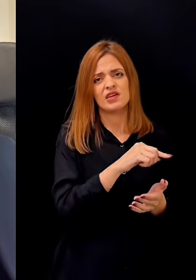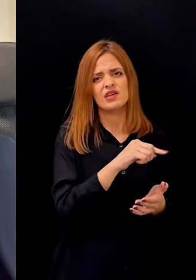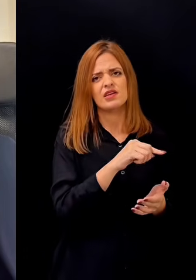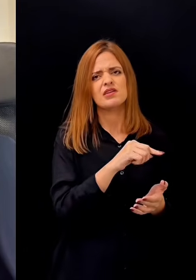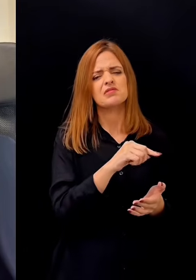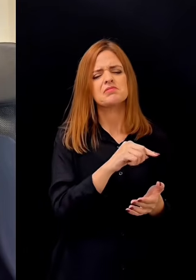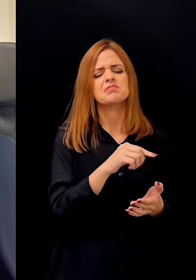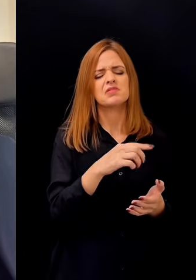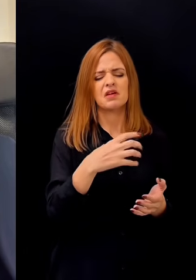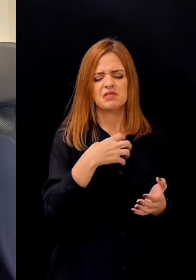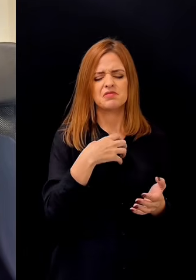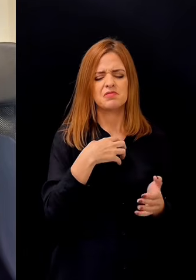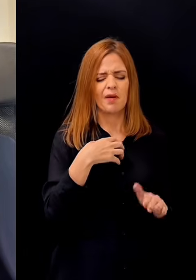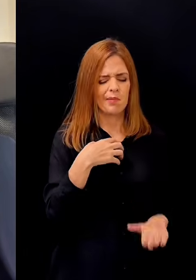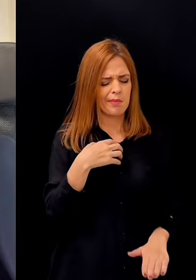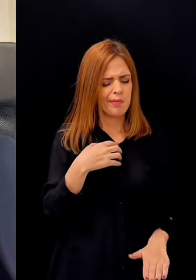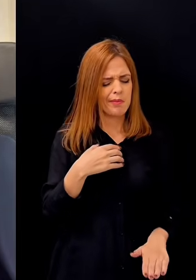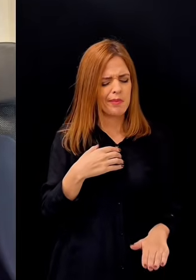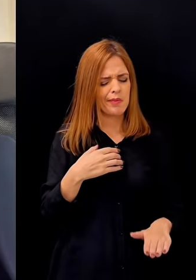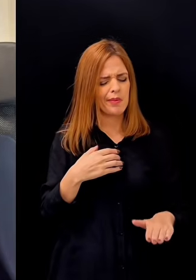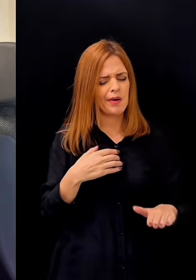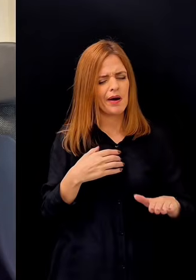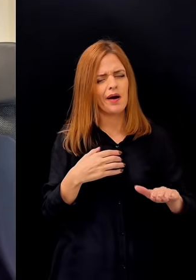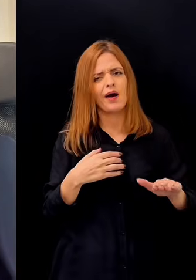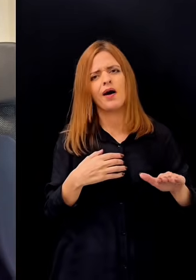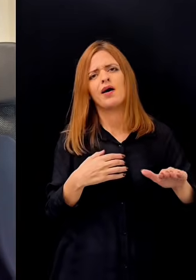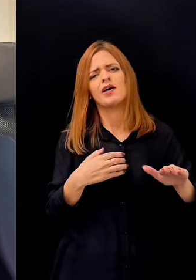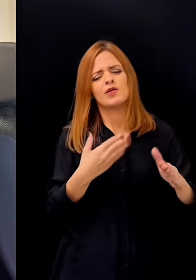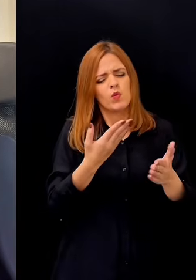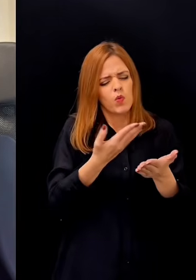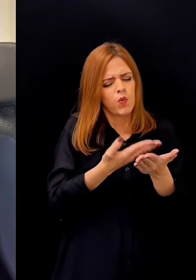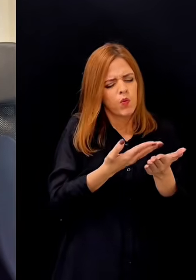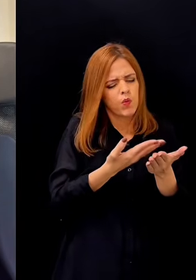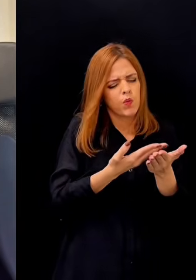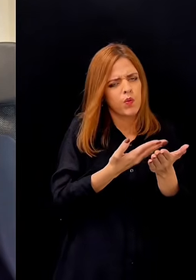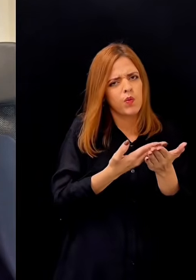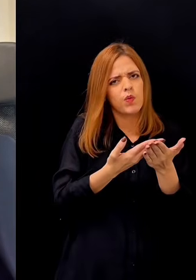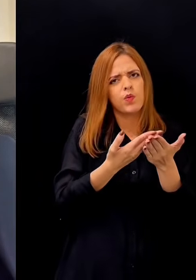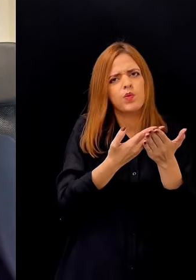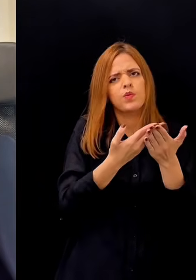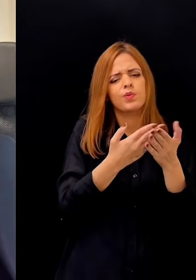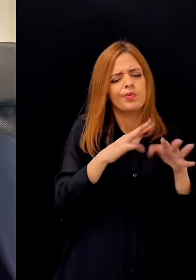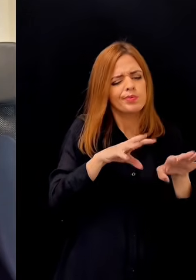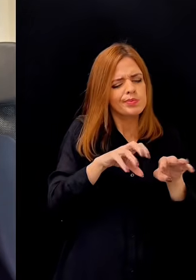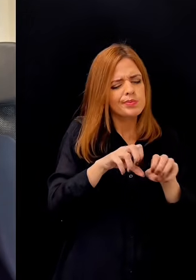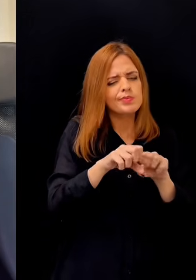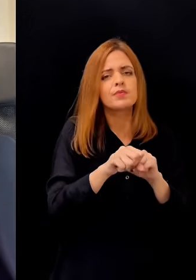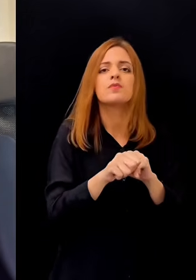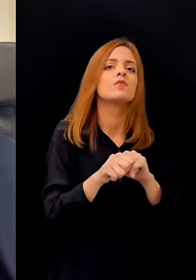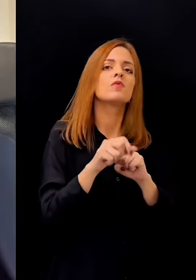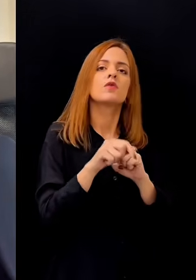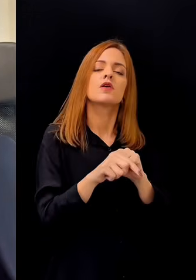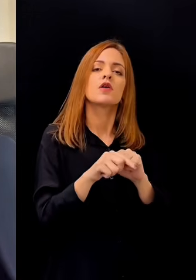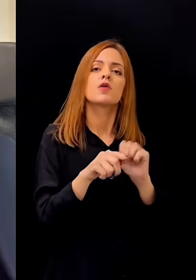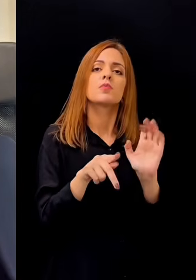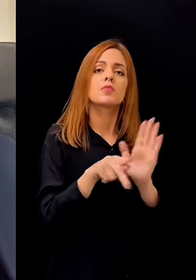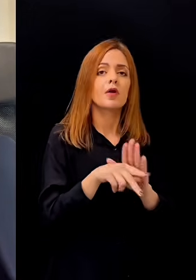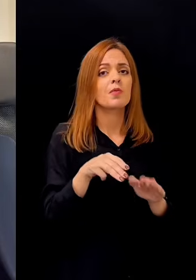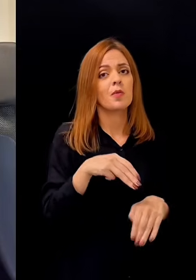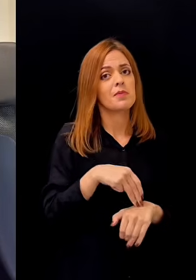nisso. Desde criança estudou, se formou para ser um